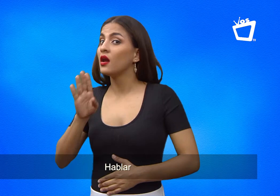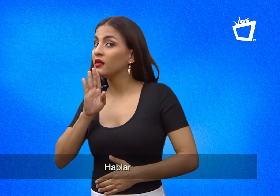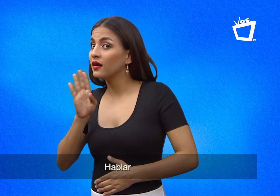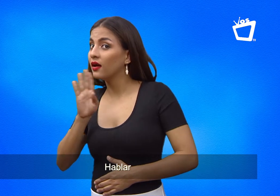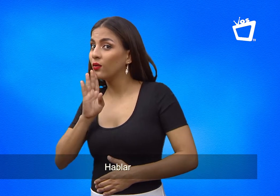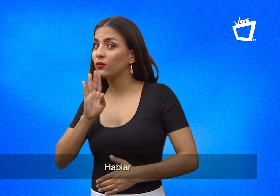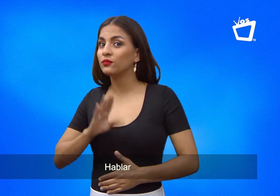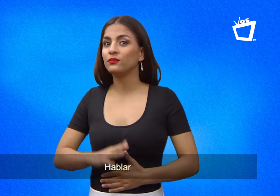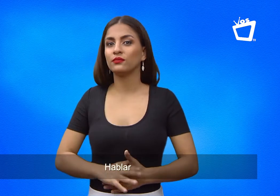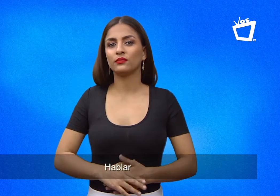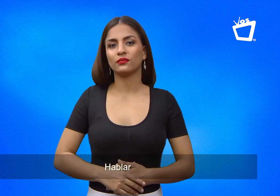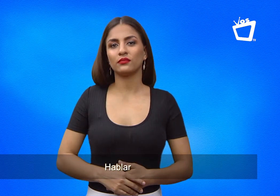Hablar.